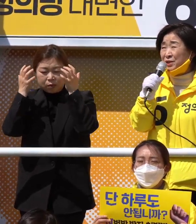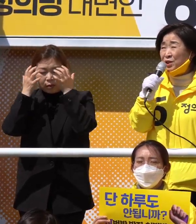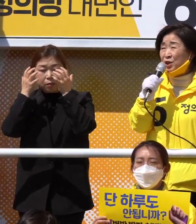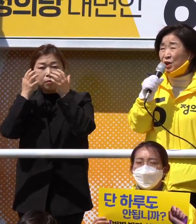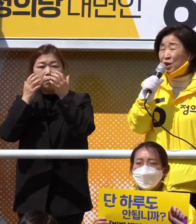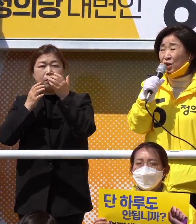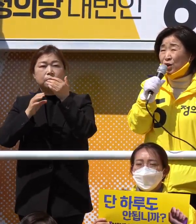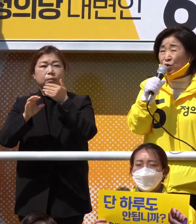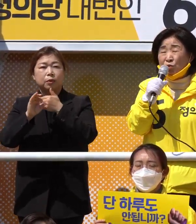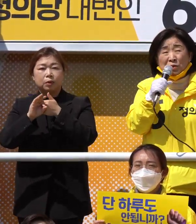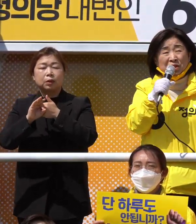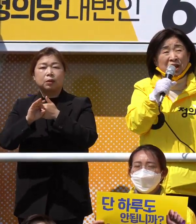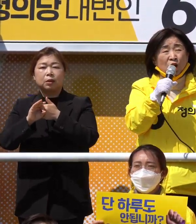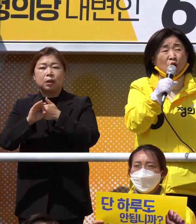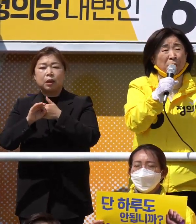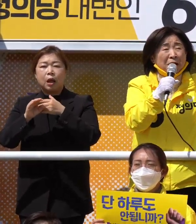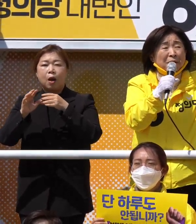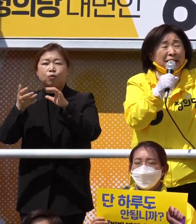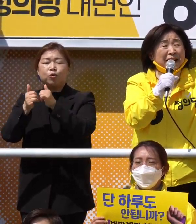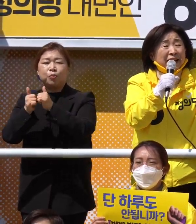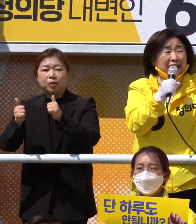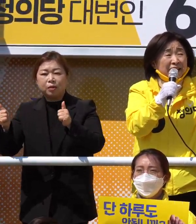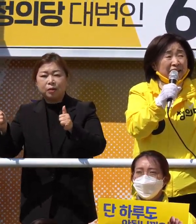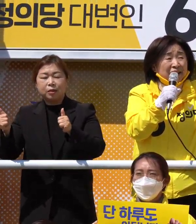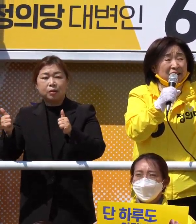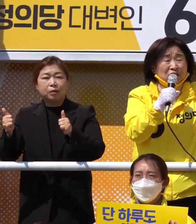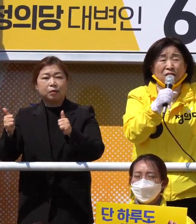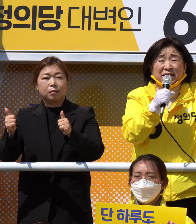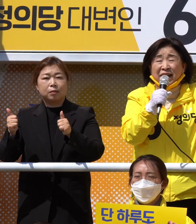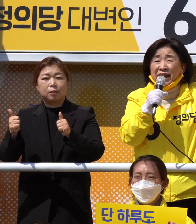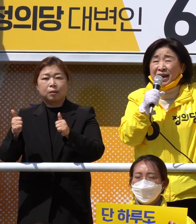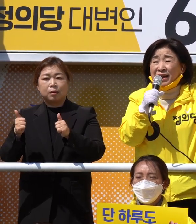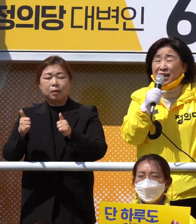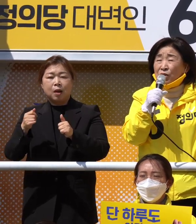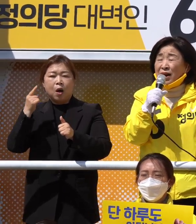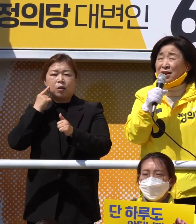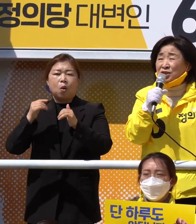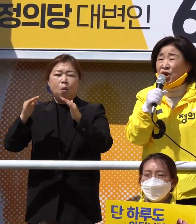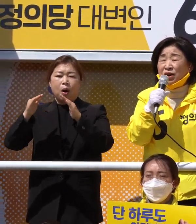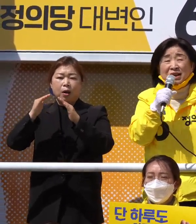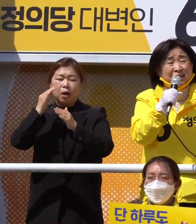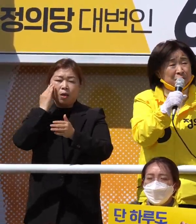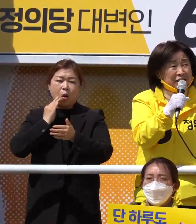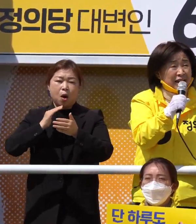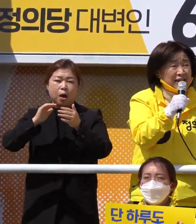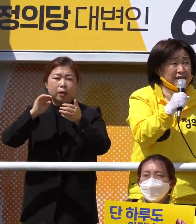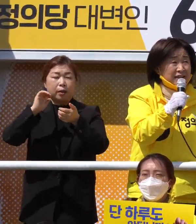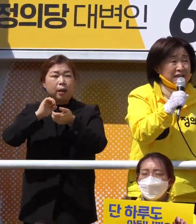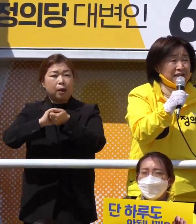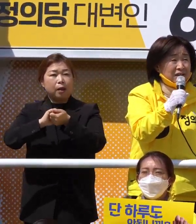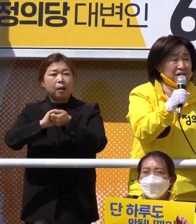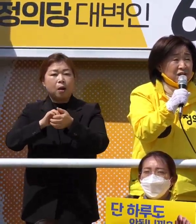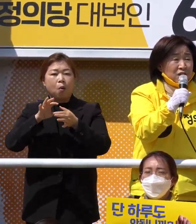고통스러웠으면은 국민들이 500만이 청와대에 관련 청원을